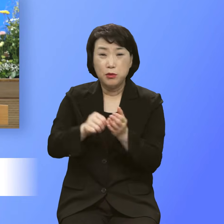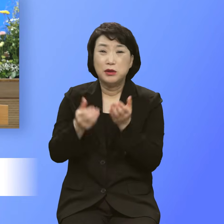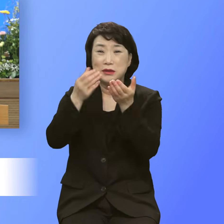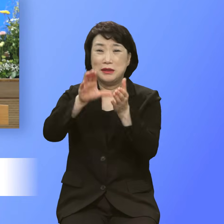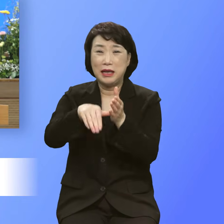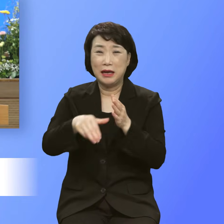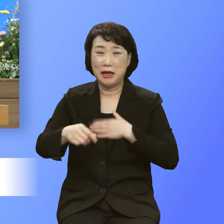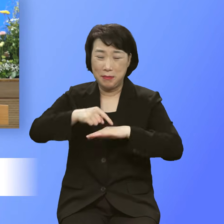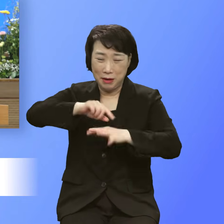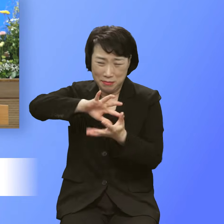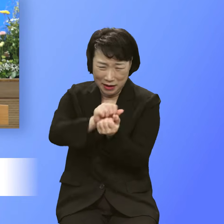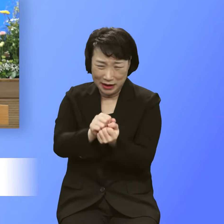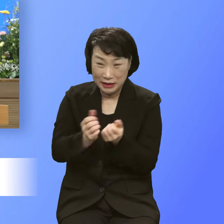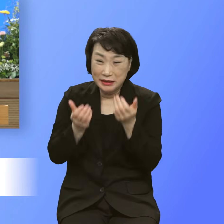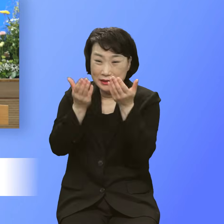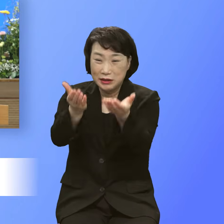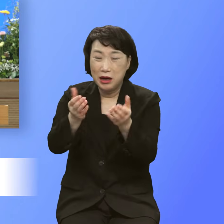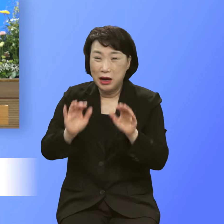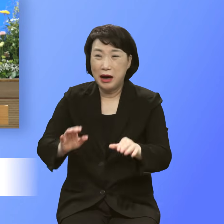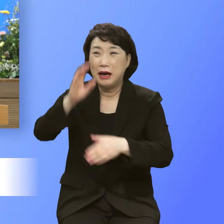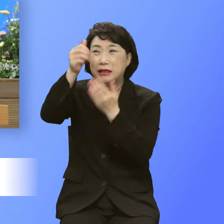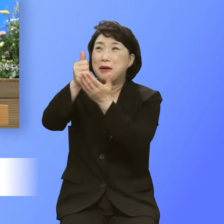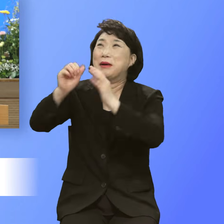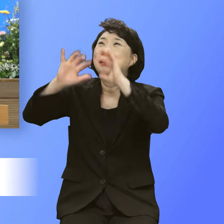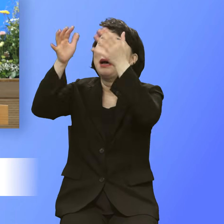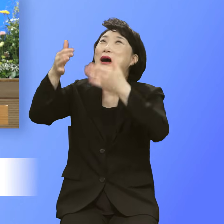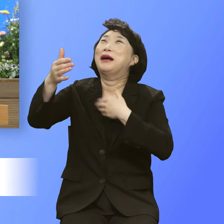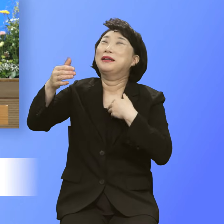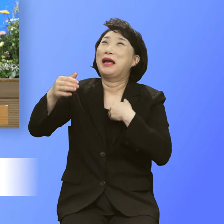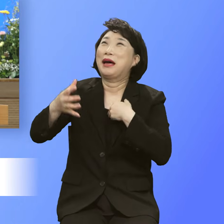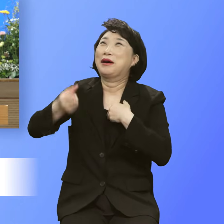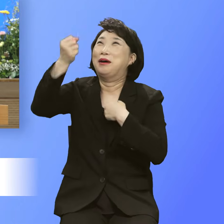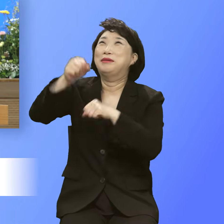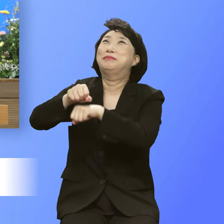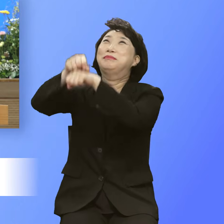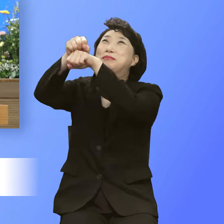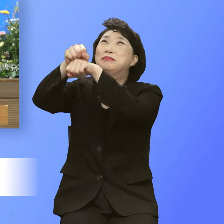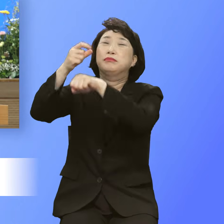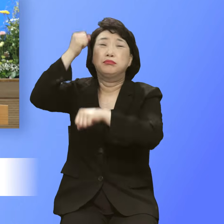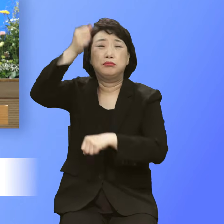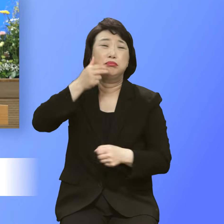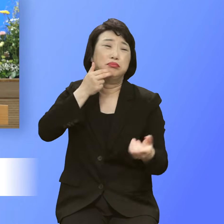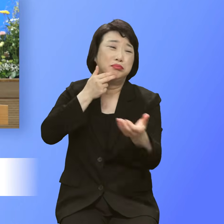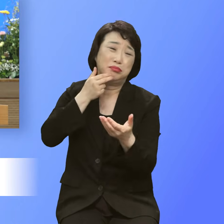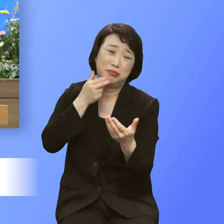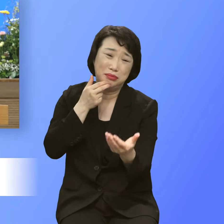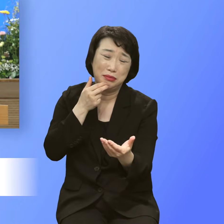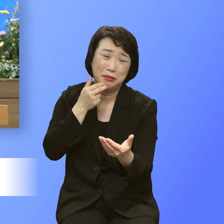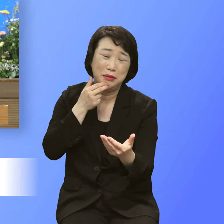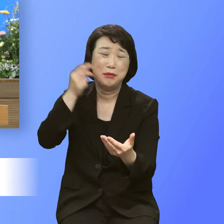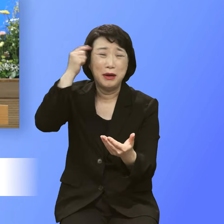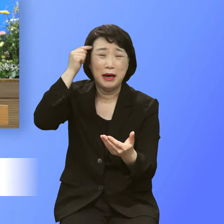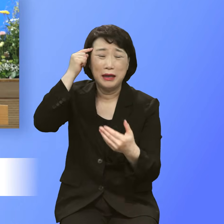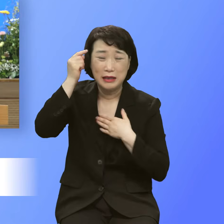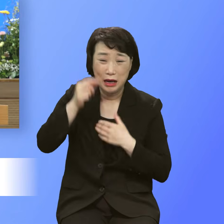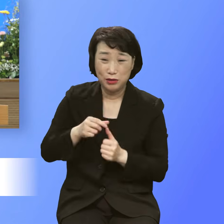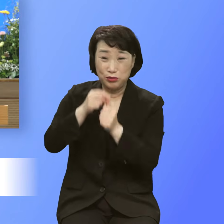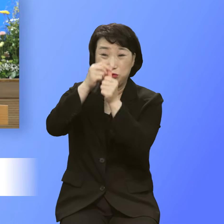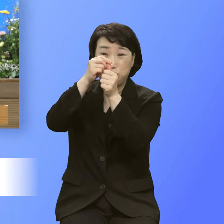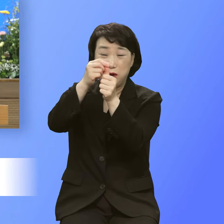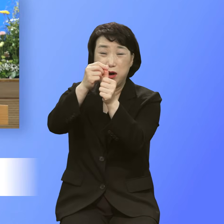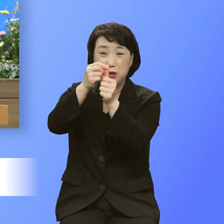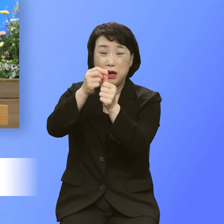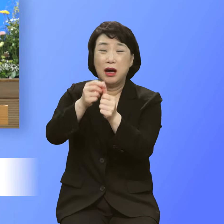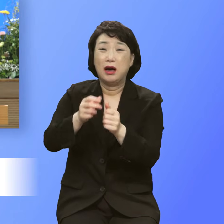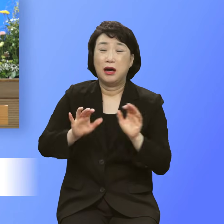때도 마음을 쏟아드리면서 하나님의 나라에 내 것이라고 생각지 않냐고. 왜 나를